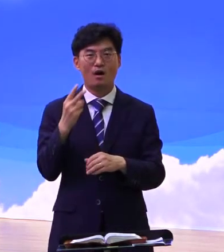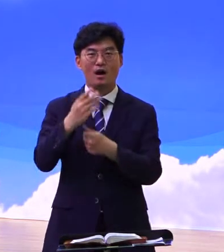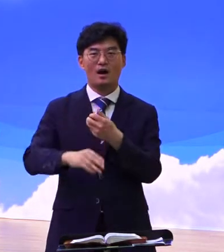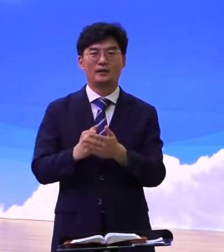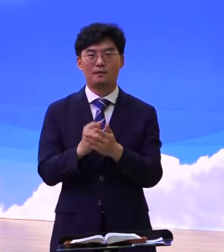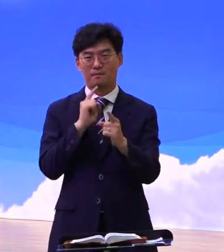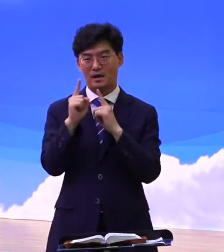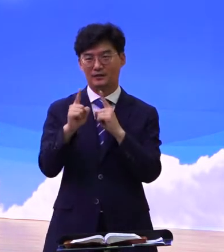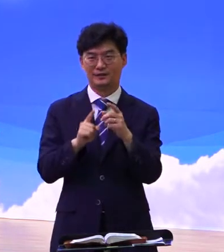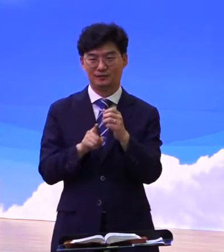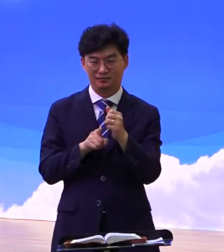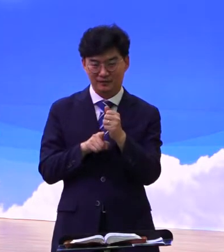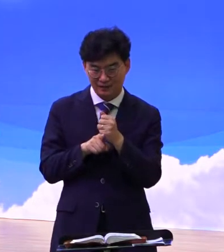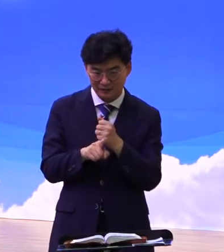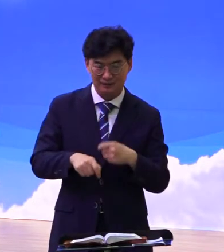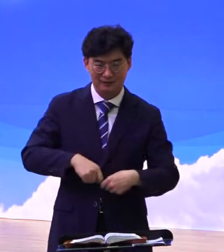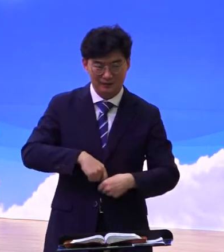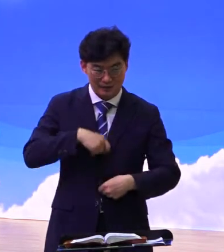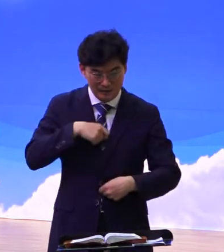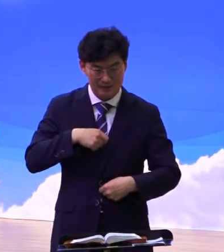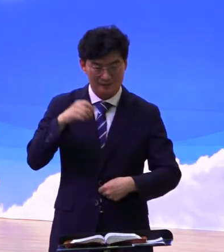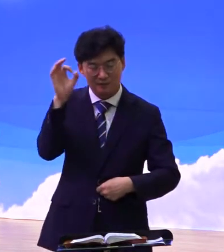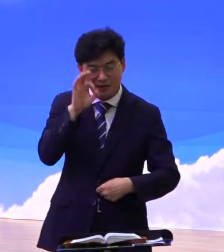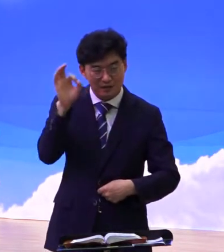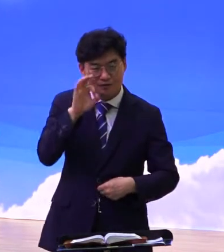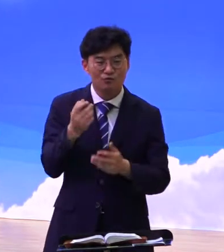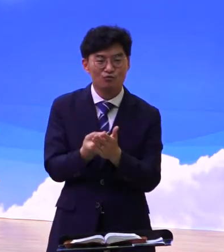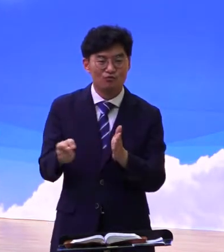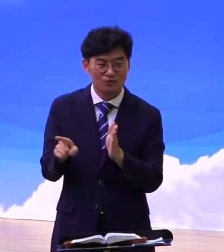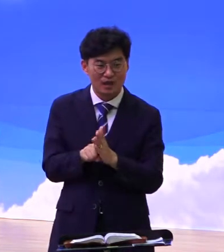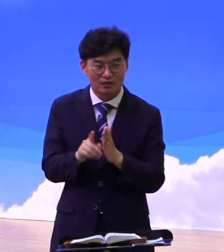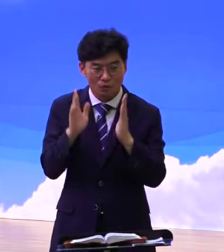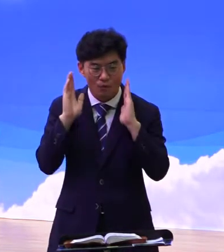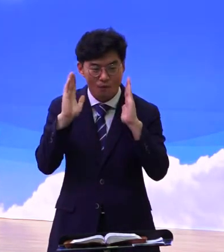깨닫는 기쁨으로 그들의 마음이 늘 충만했습니다.